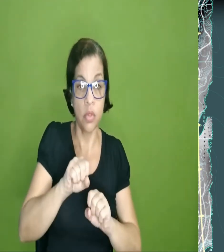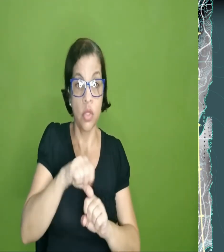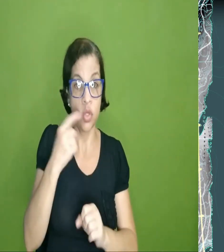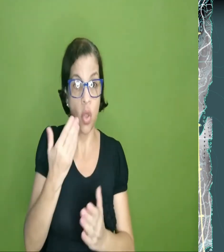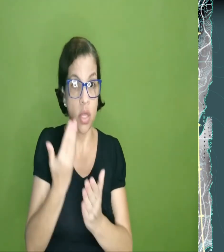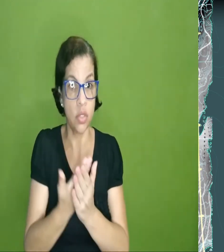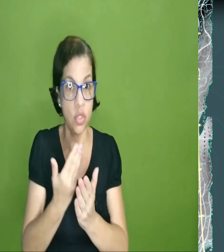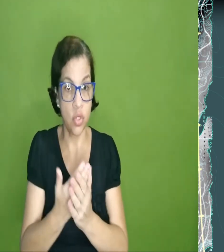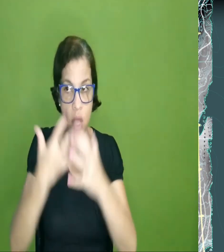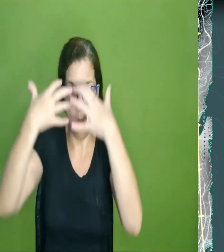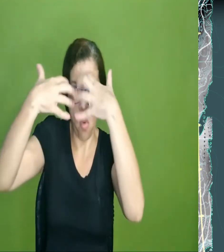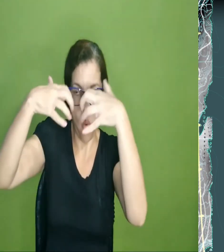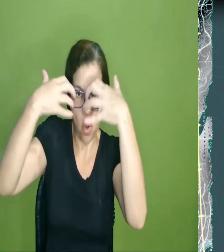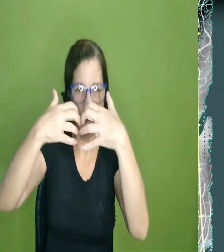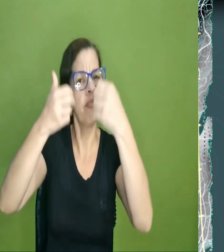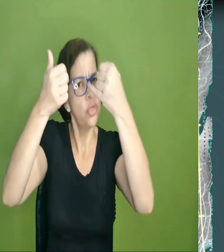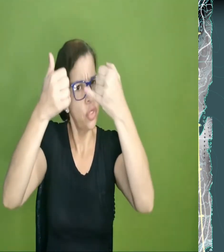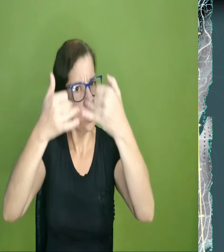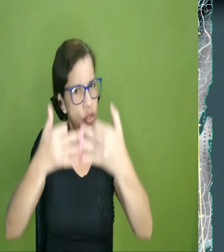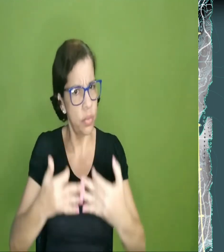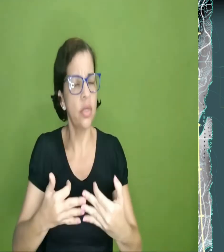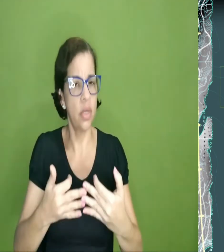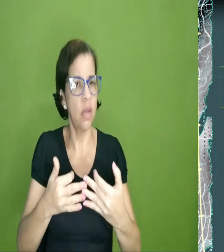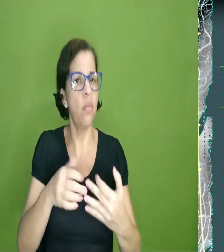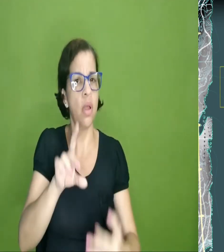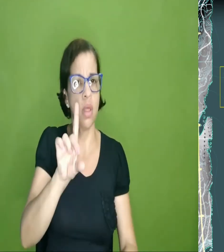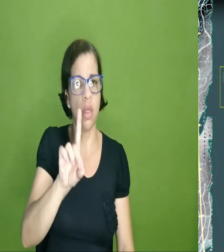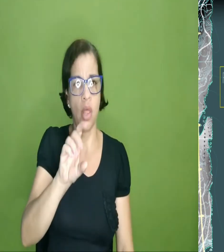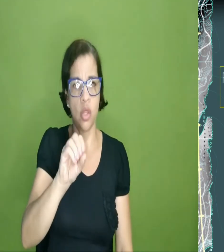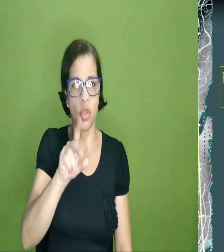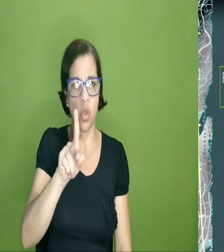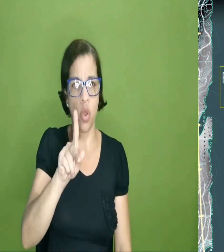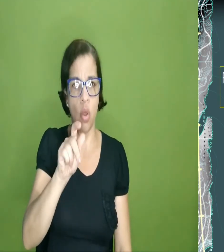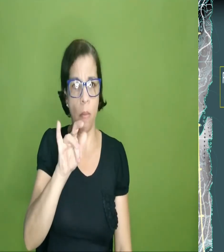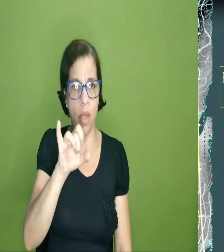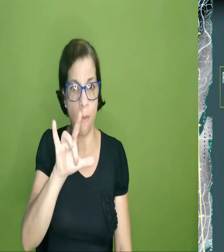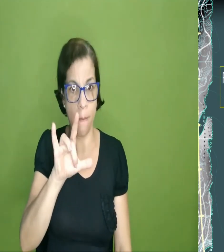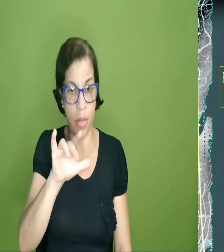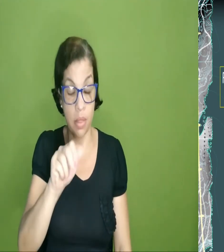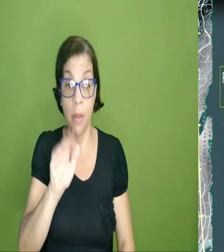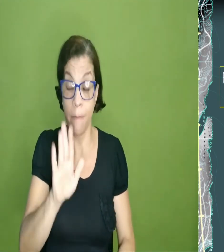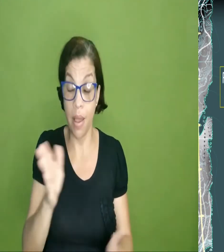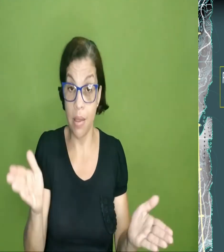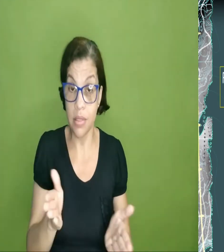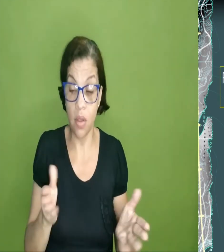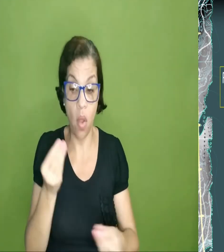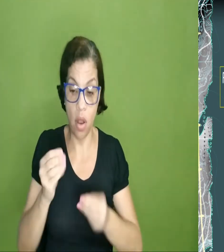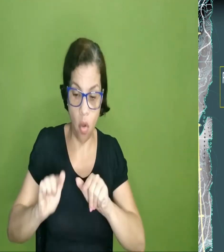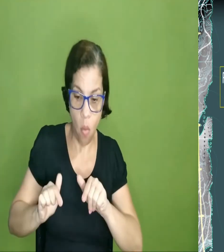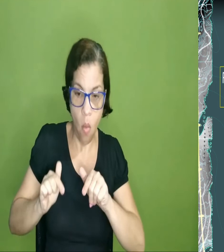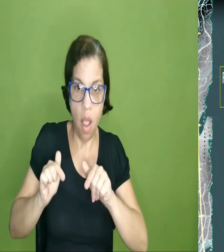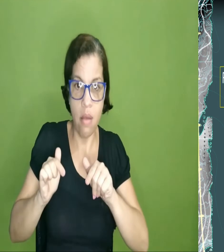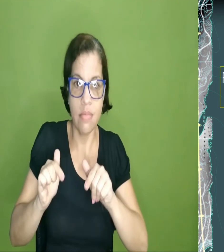sistema nervoso central, nós falamos muito mais sobre a dopamina. Mas aqui o que vai nos interessar é sua ação sobre